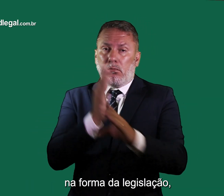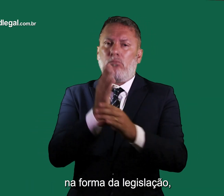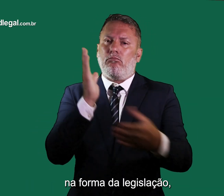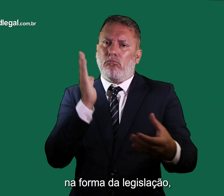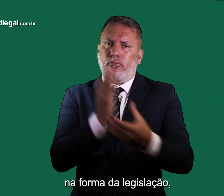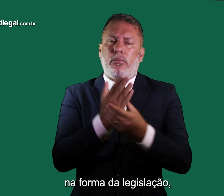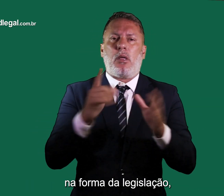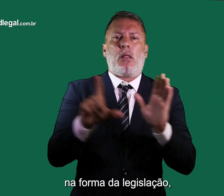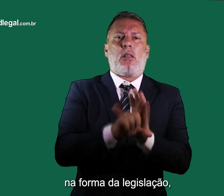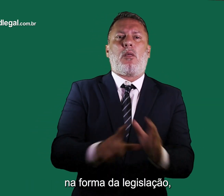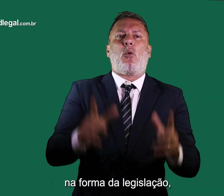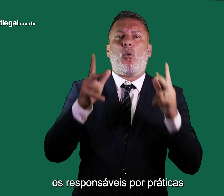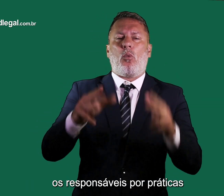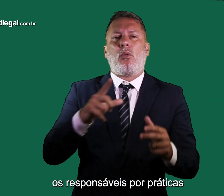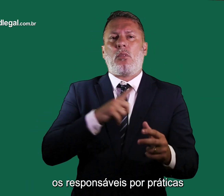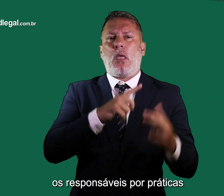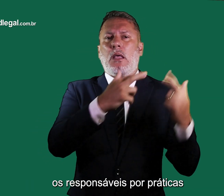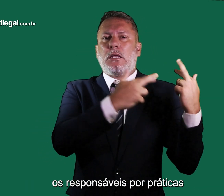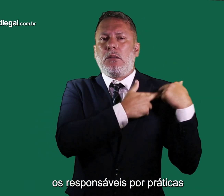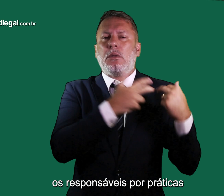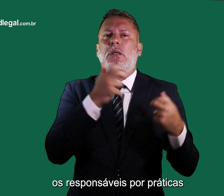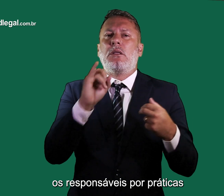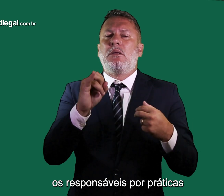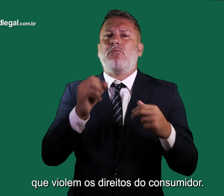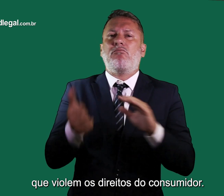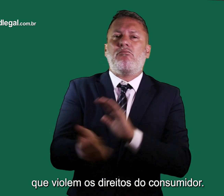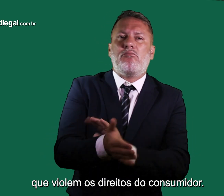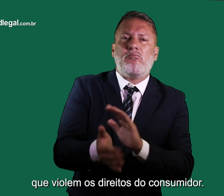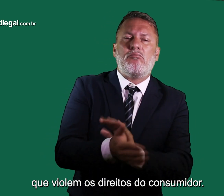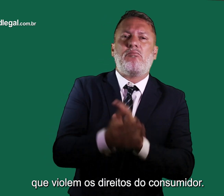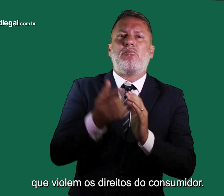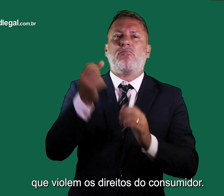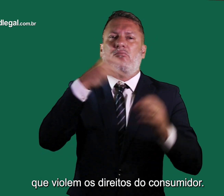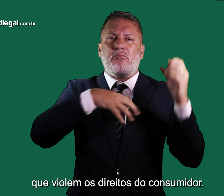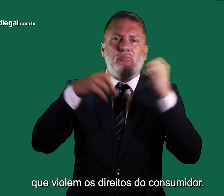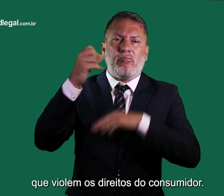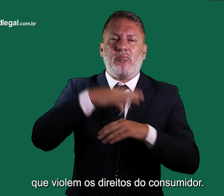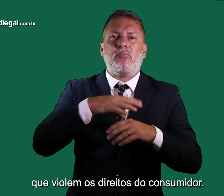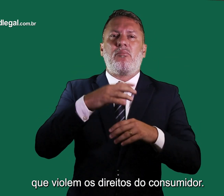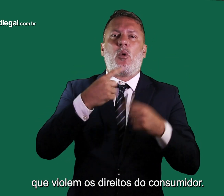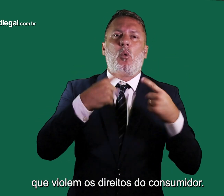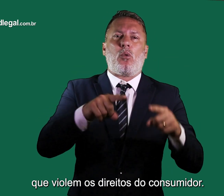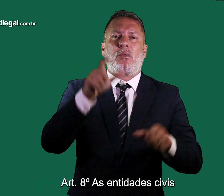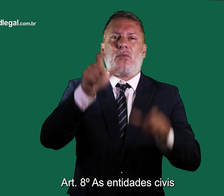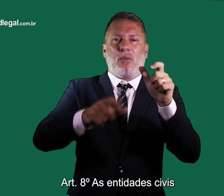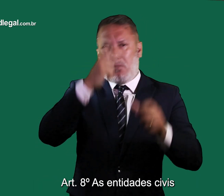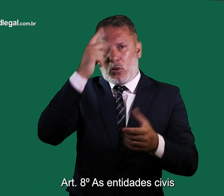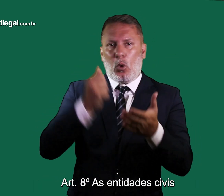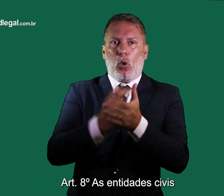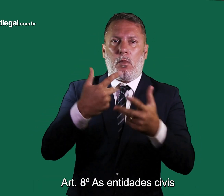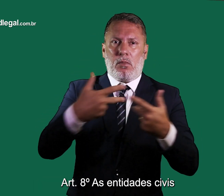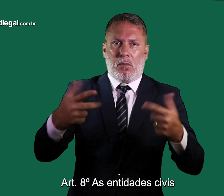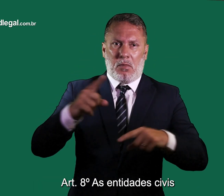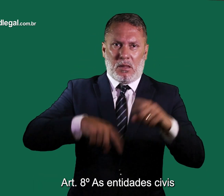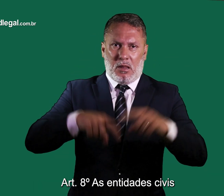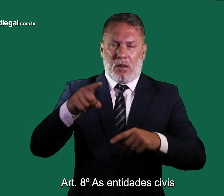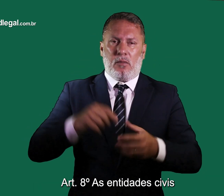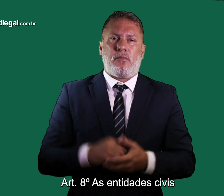da legislação, os responsáveis por práticas que violem os direitos do consumidor. Artigo 8º. As entidades civis